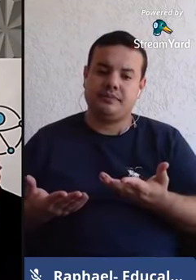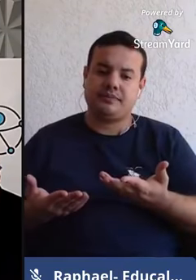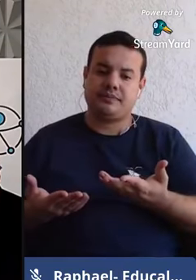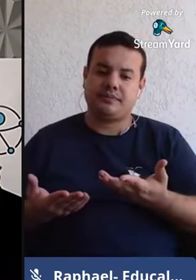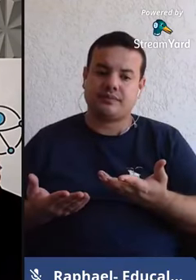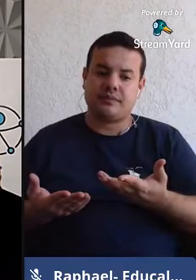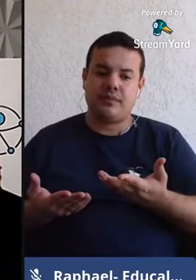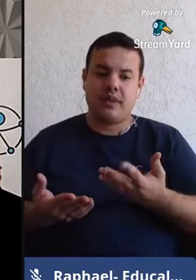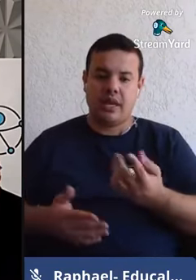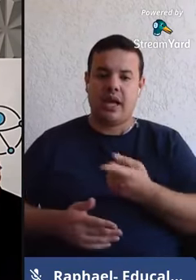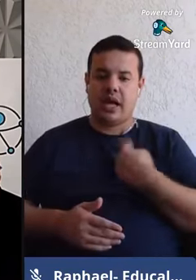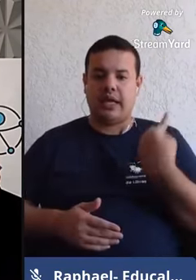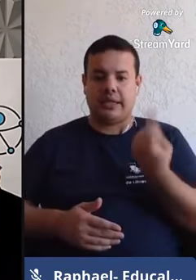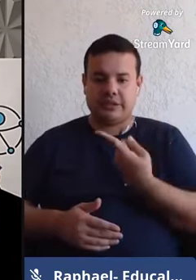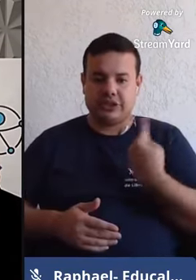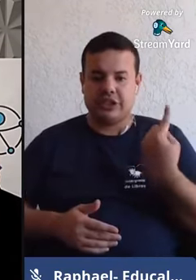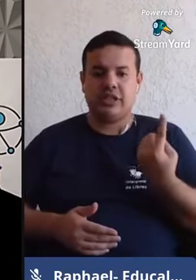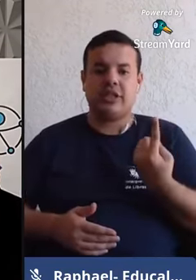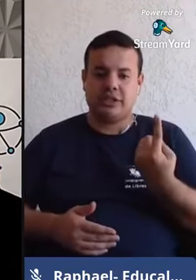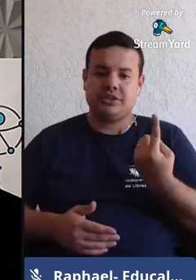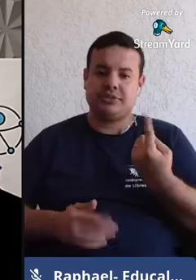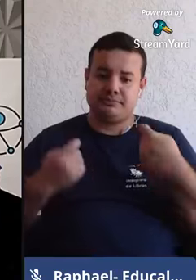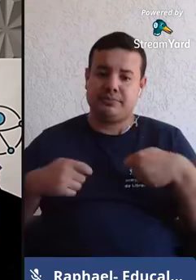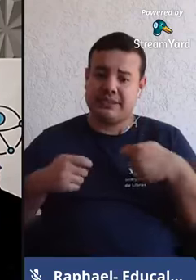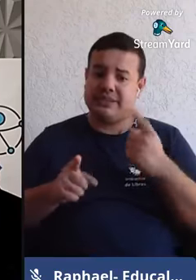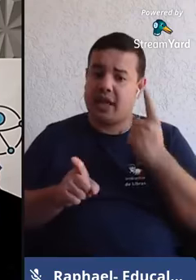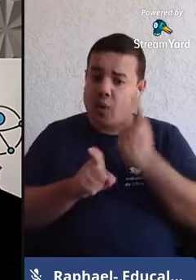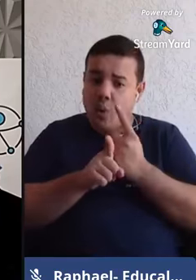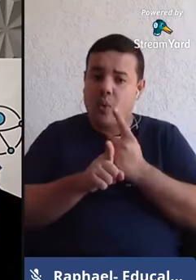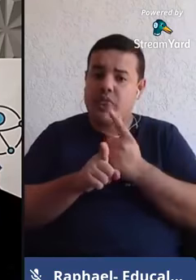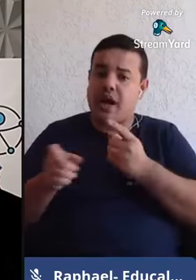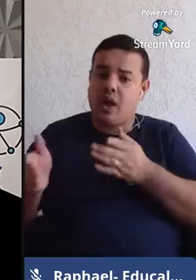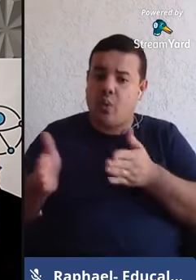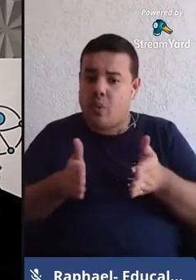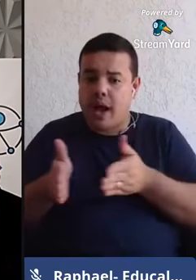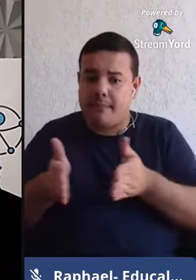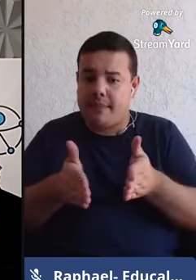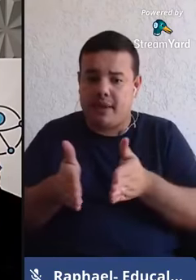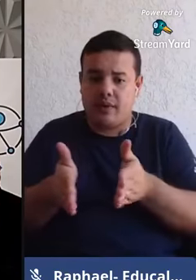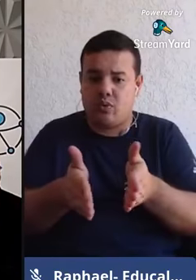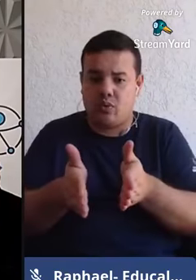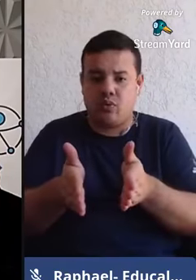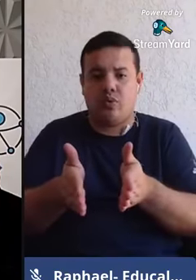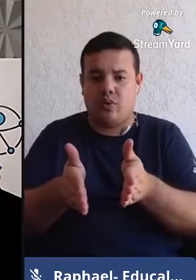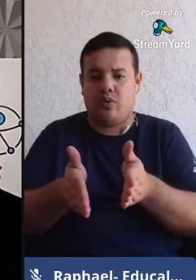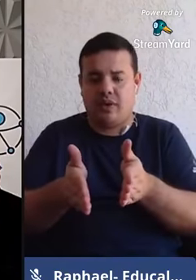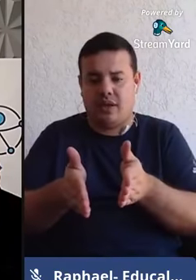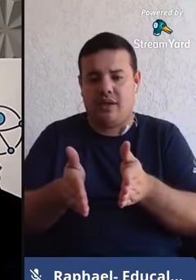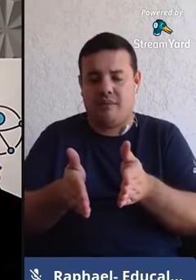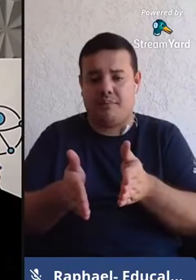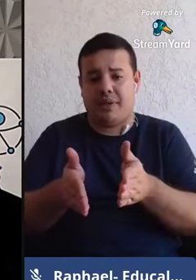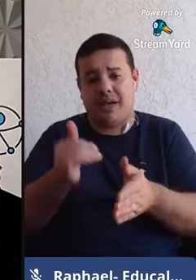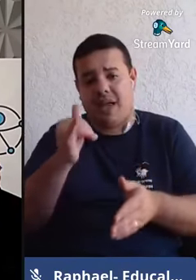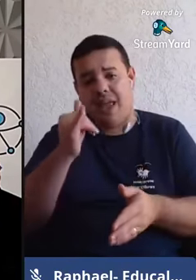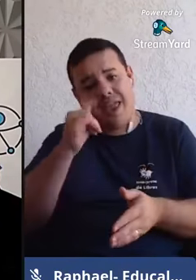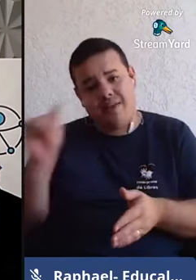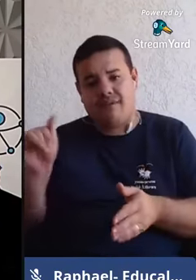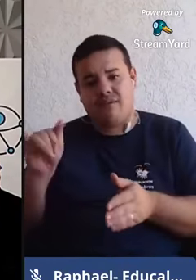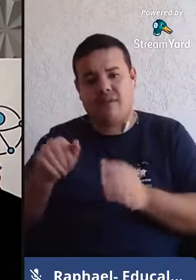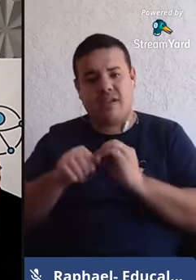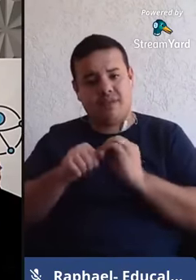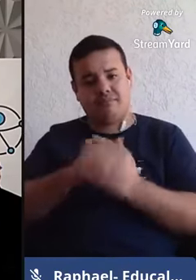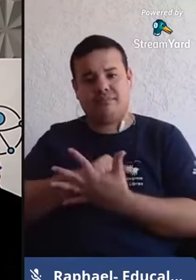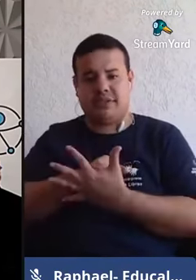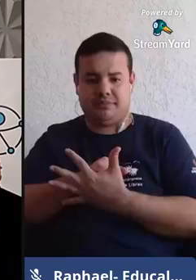a gente vai ter que encontrar alguns caminhos para driblar um pouco essa pandemia, não é